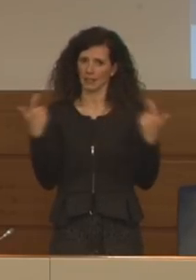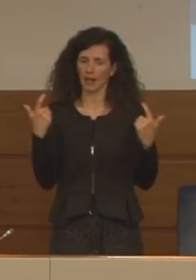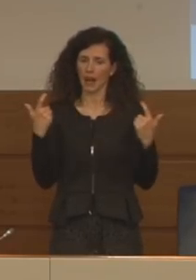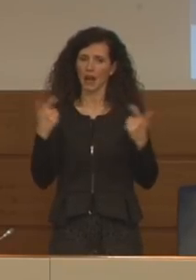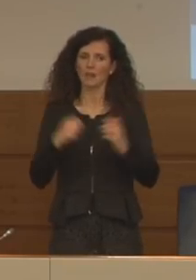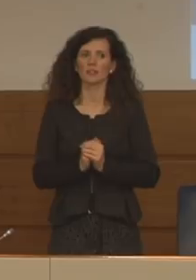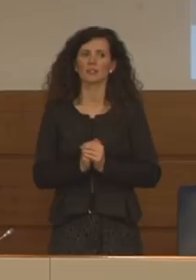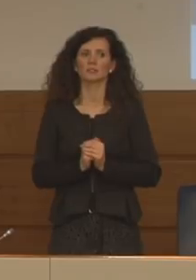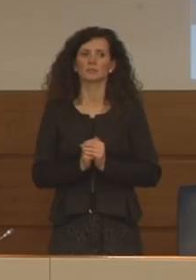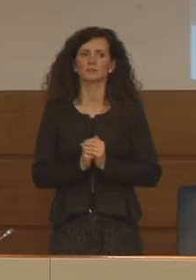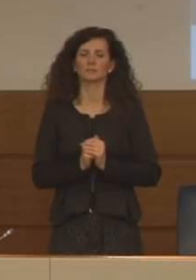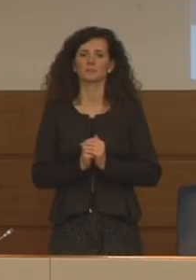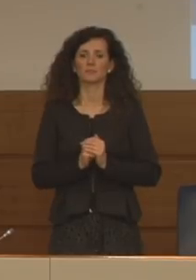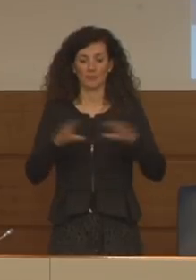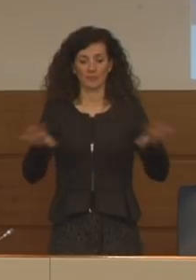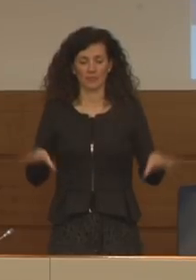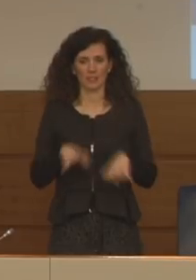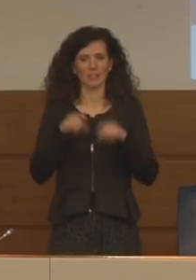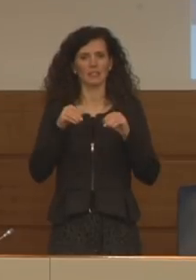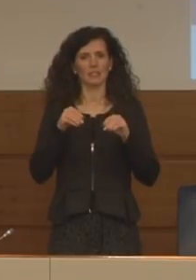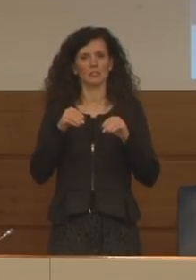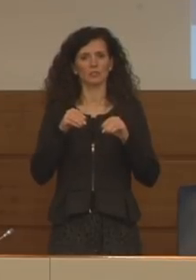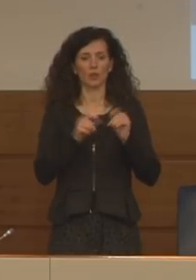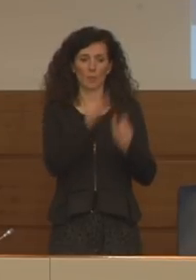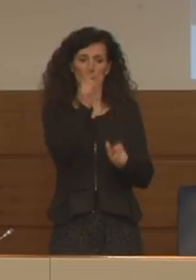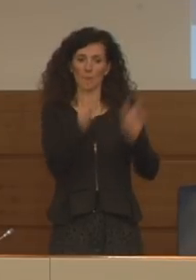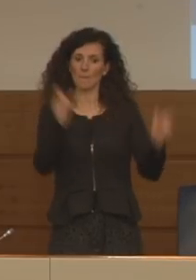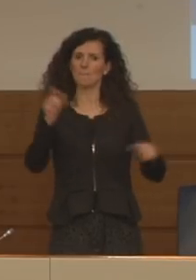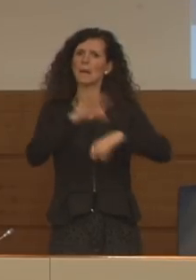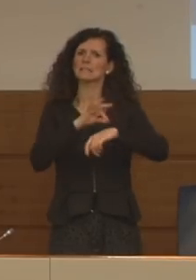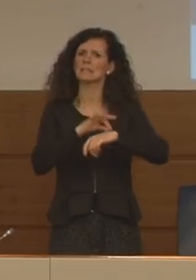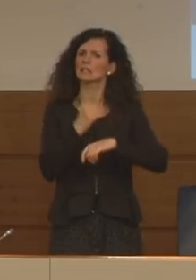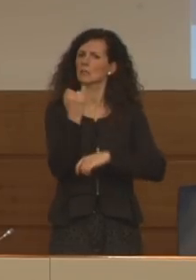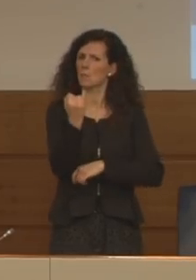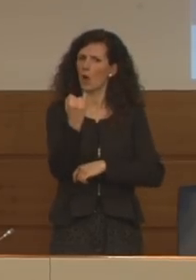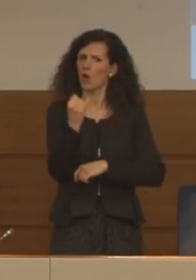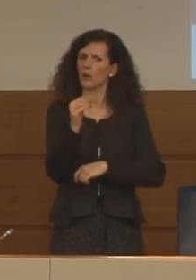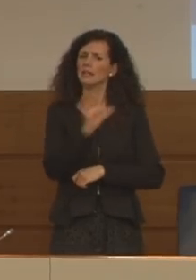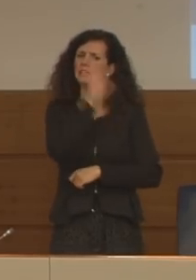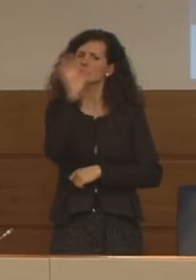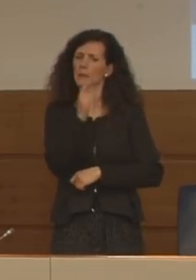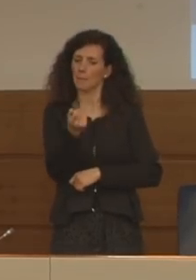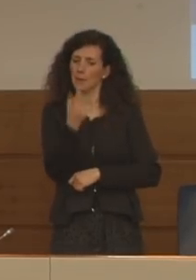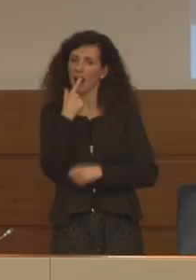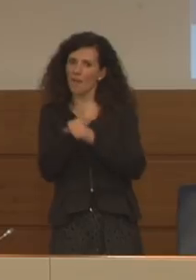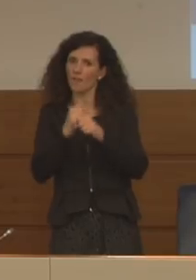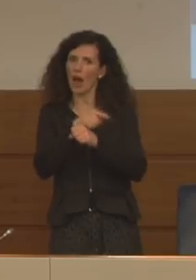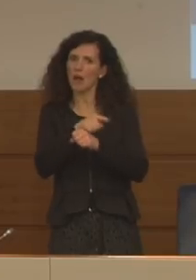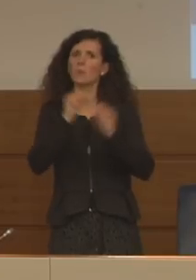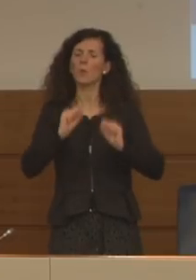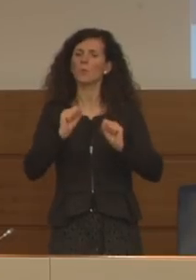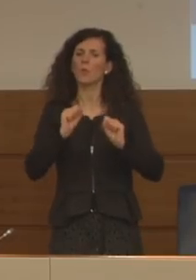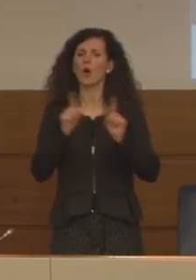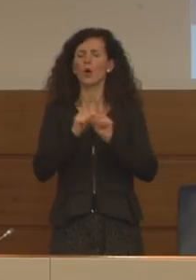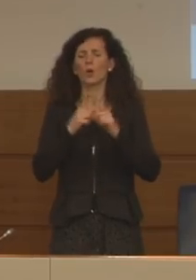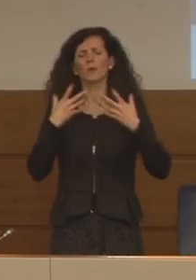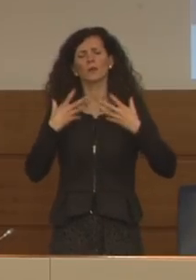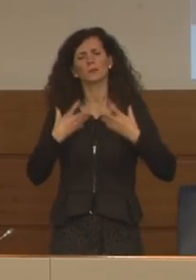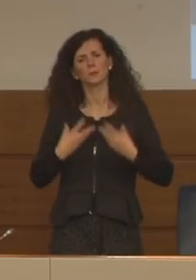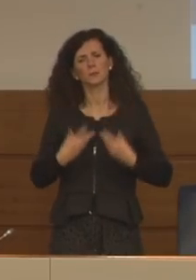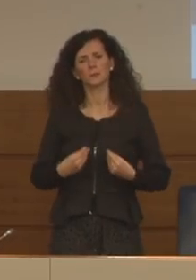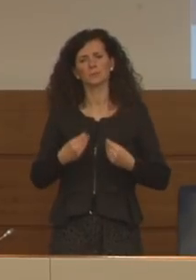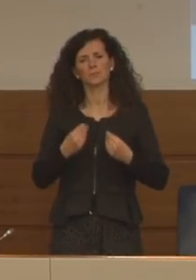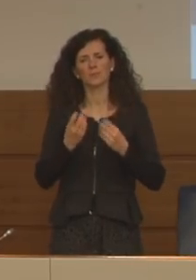l'idea originale è nata da pochi pazienti era che potesse spegnere questa cascata infiammatoria essendo un potente antinfiammatorio